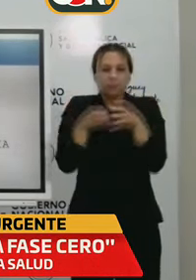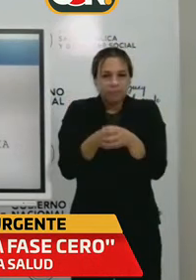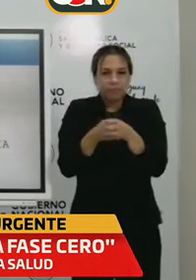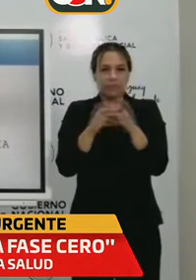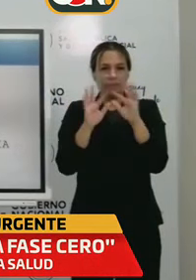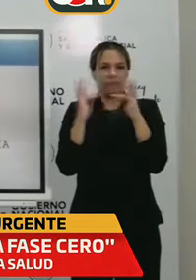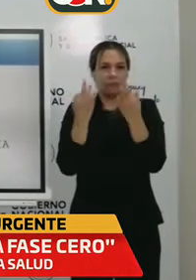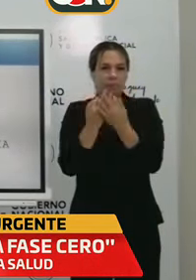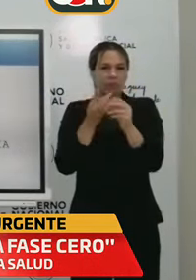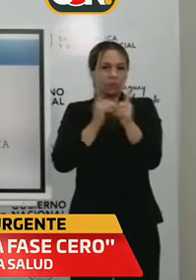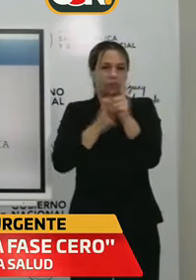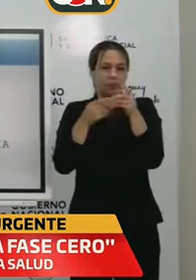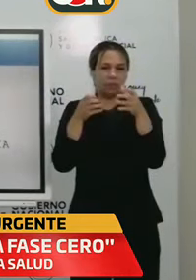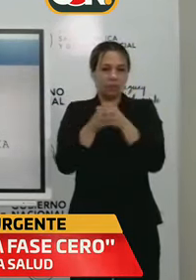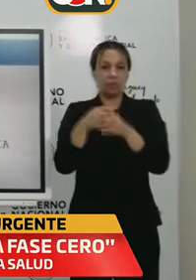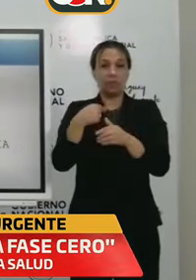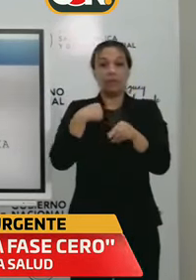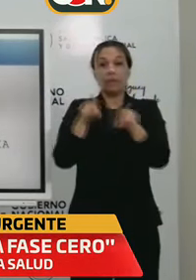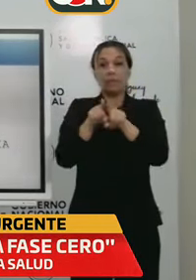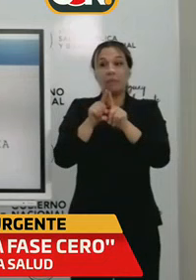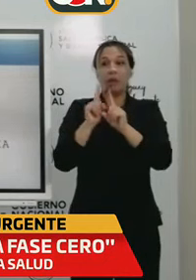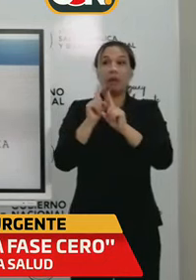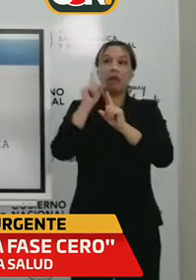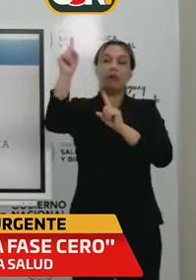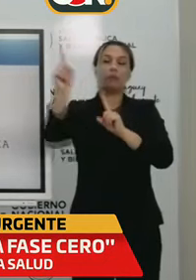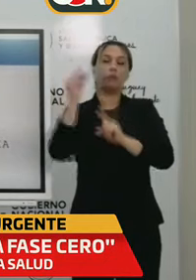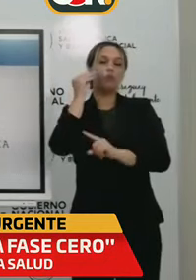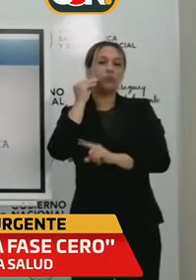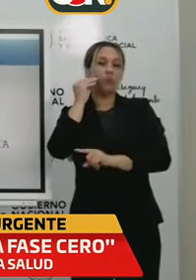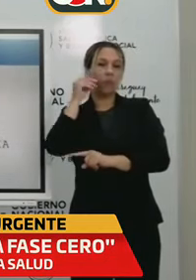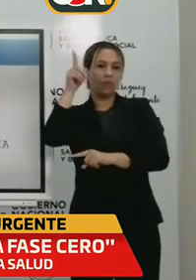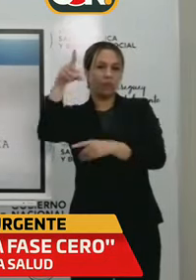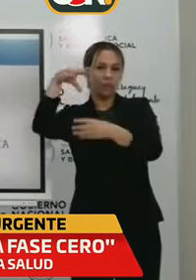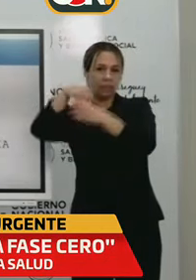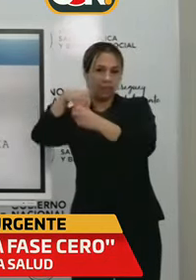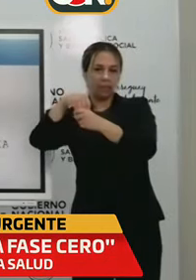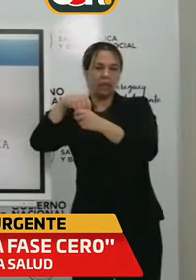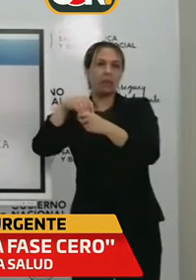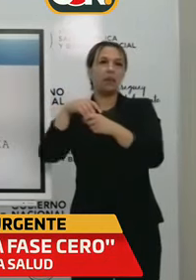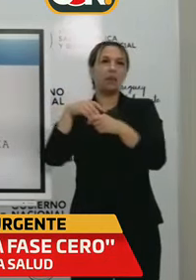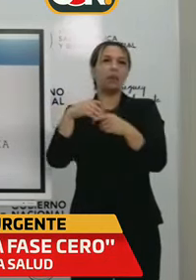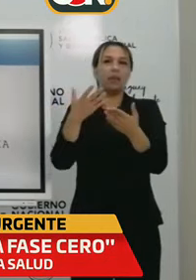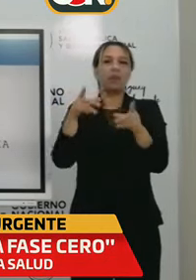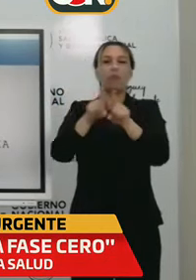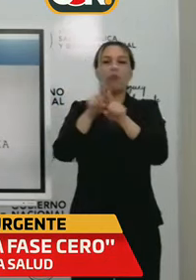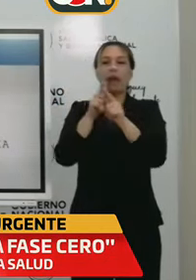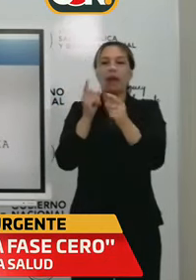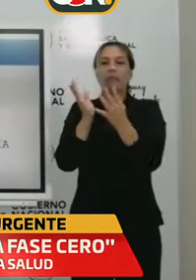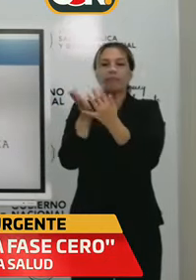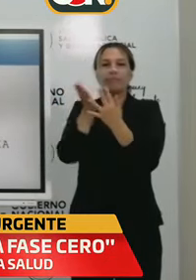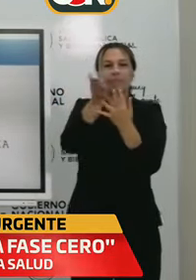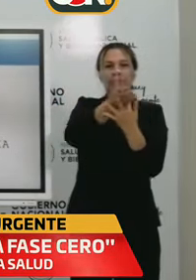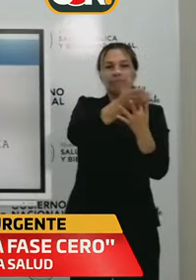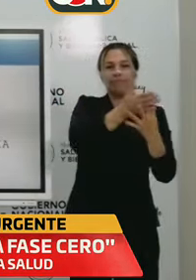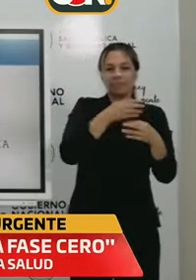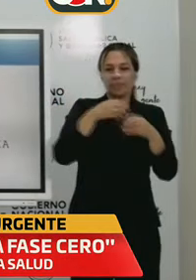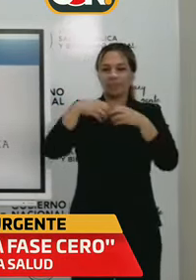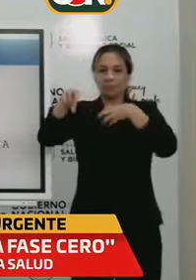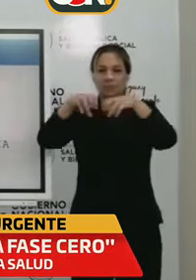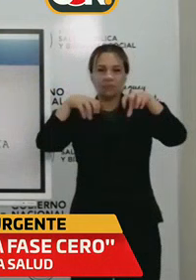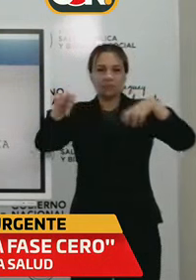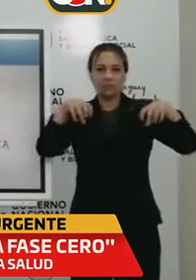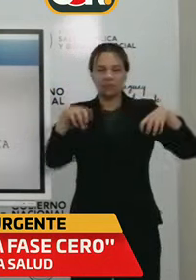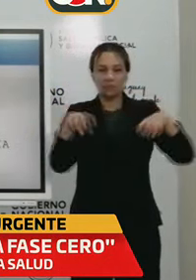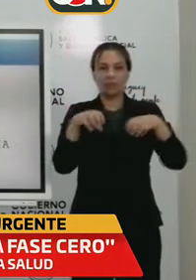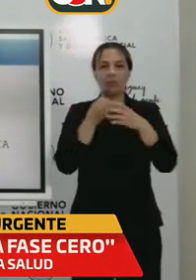y uno de mis hermanos va a tener que irse a la casa de su suegra, a él le toca. Vamos a distribuirnos, ¿verdad? Vamos a tratar